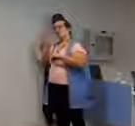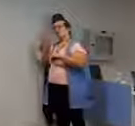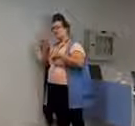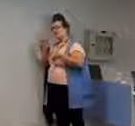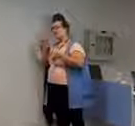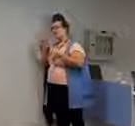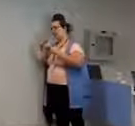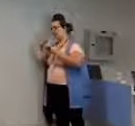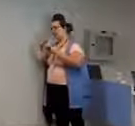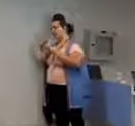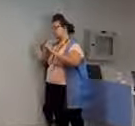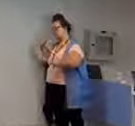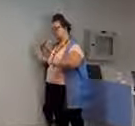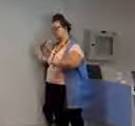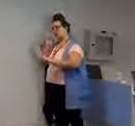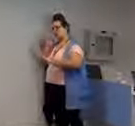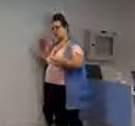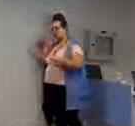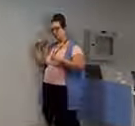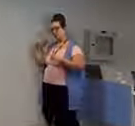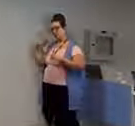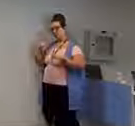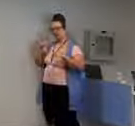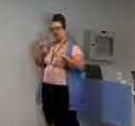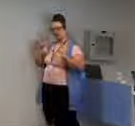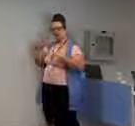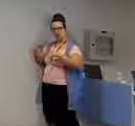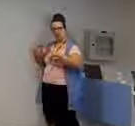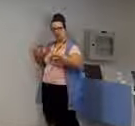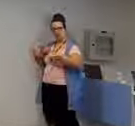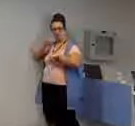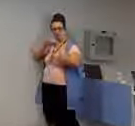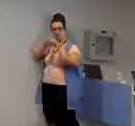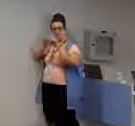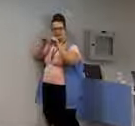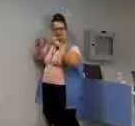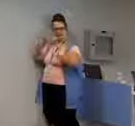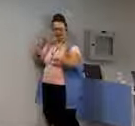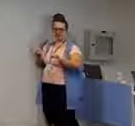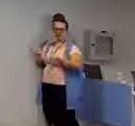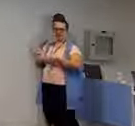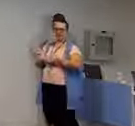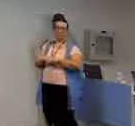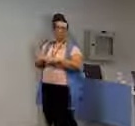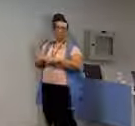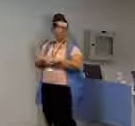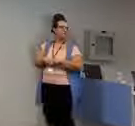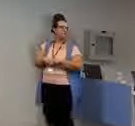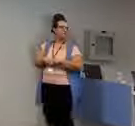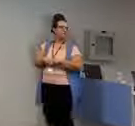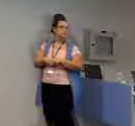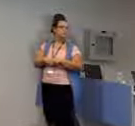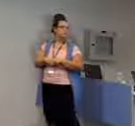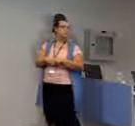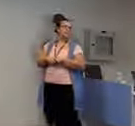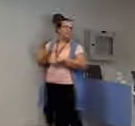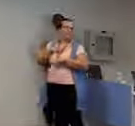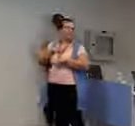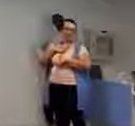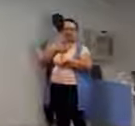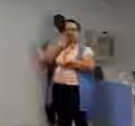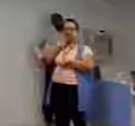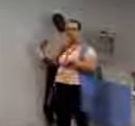me especializei, né, na área de sistemas e na área de CAD/CAM. Okay? Então, eu posso dizer para